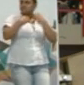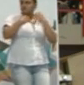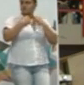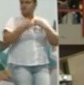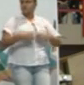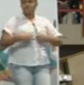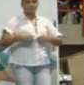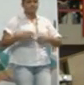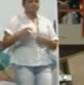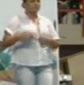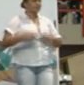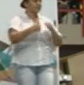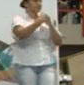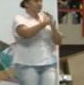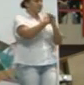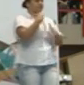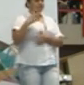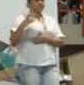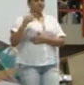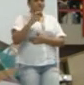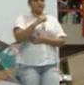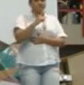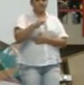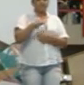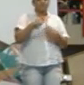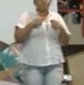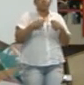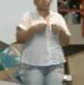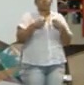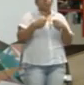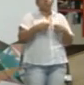Os vírus têm mais resistência...